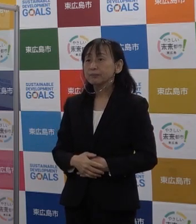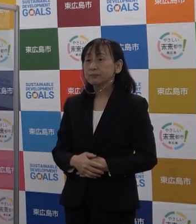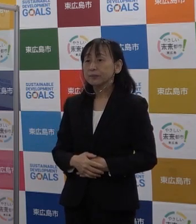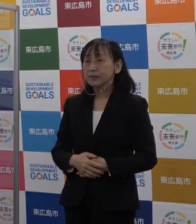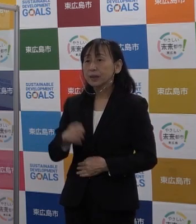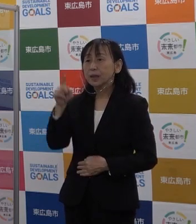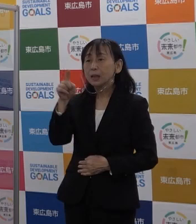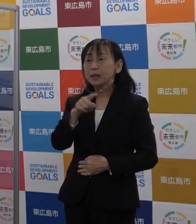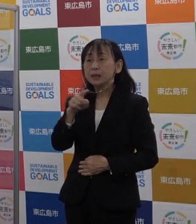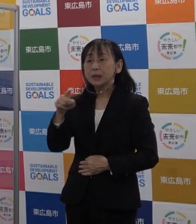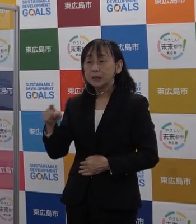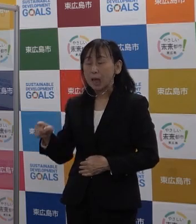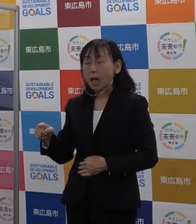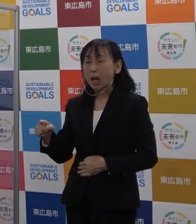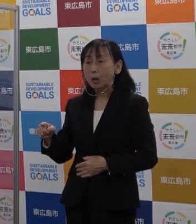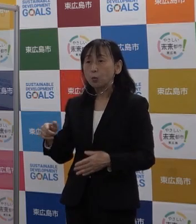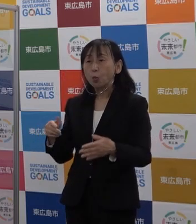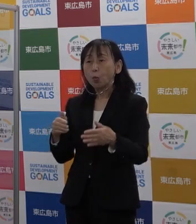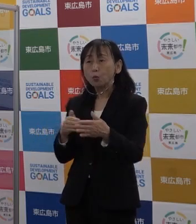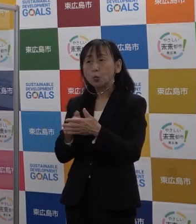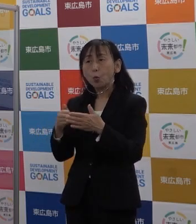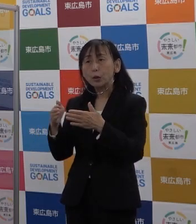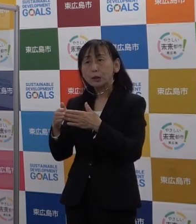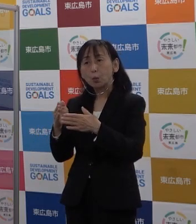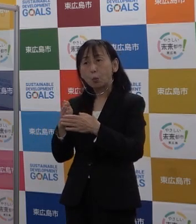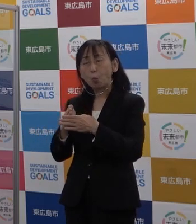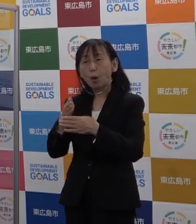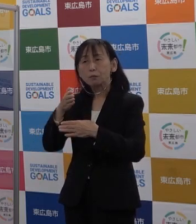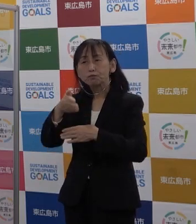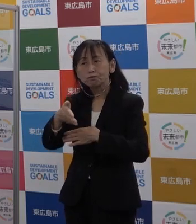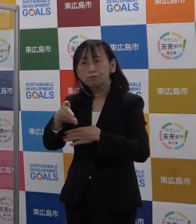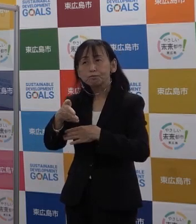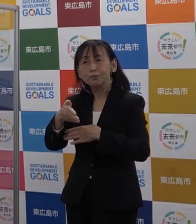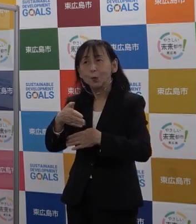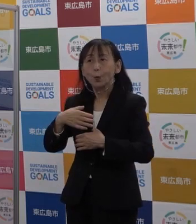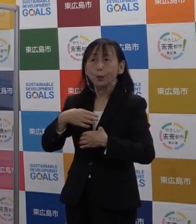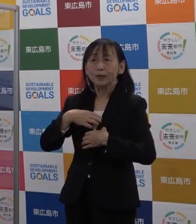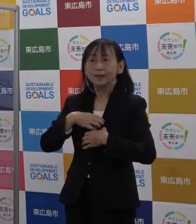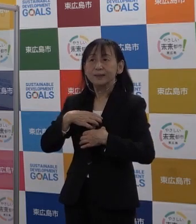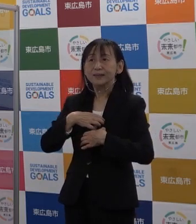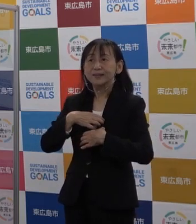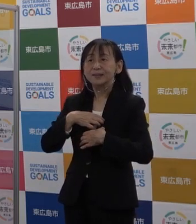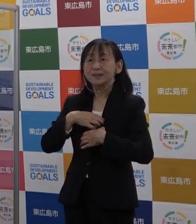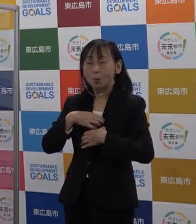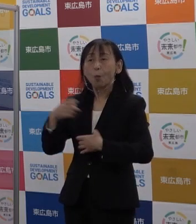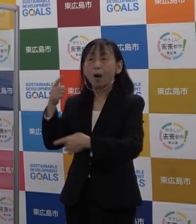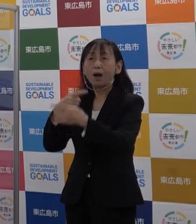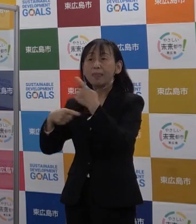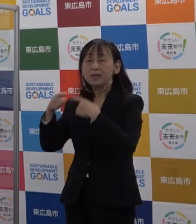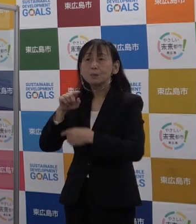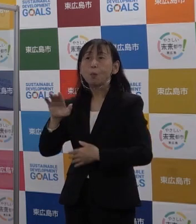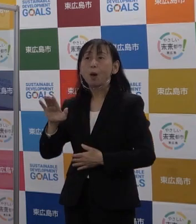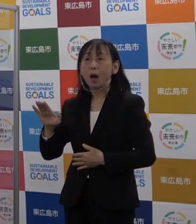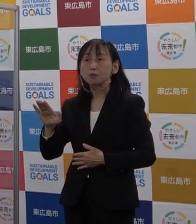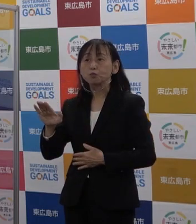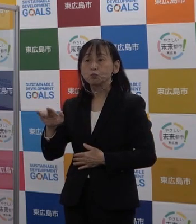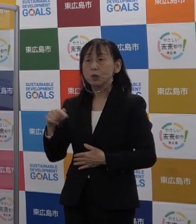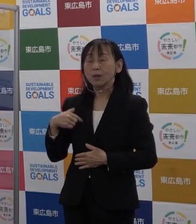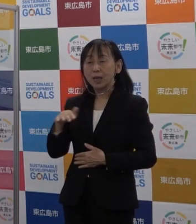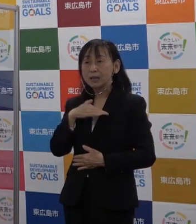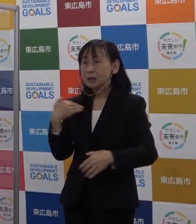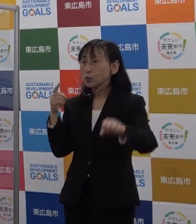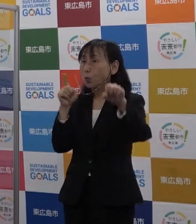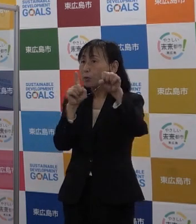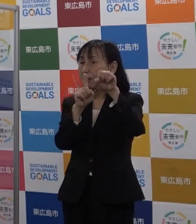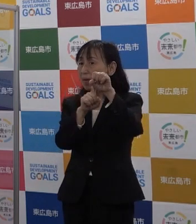人間の領域をこう超えていくんではないかというような危機感みたいなことが 出ていますけれども、我々が狙うのは